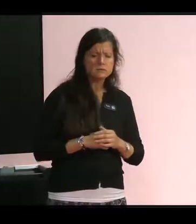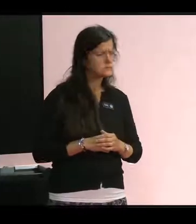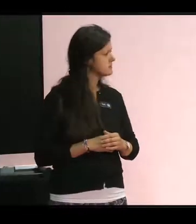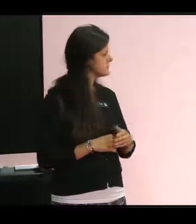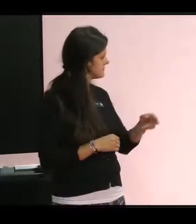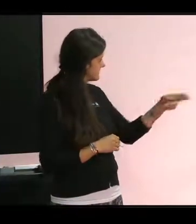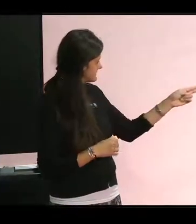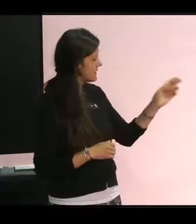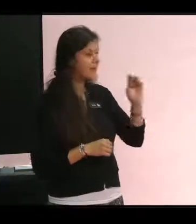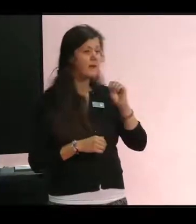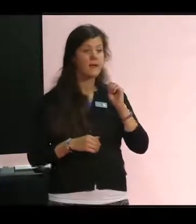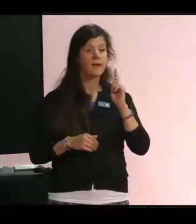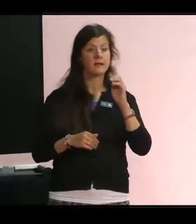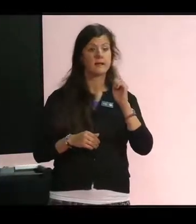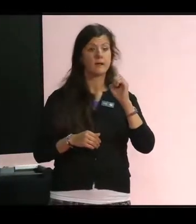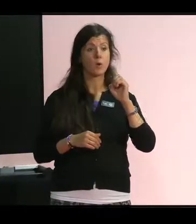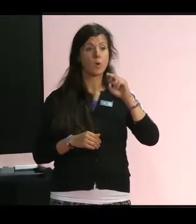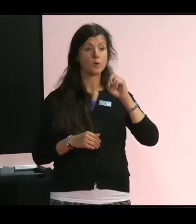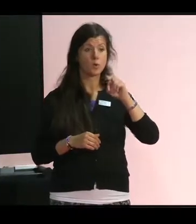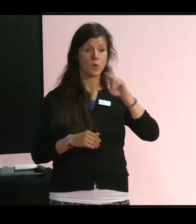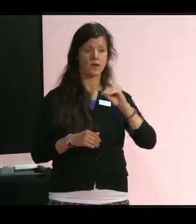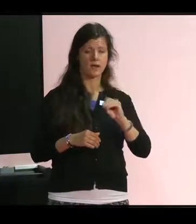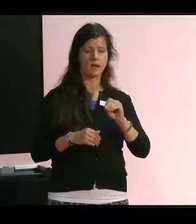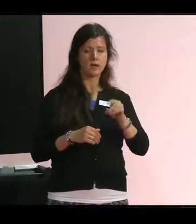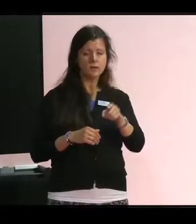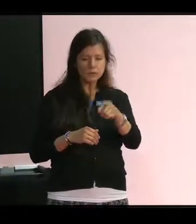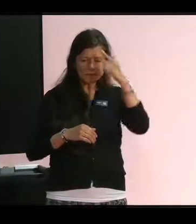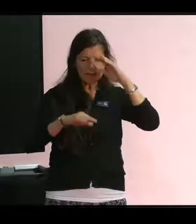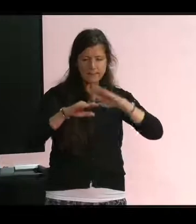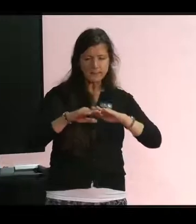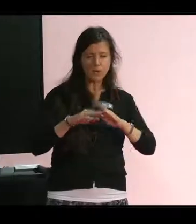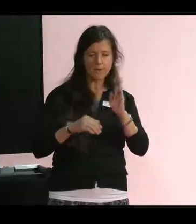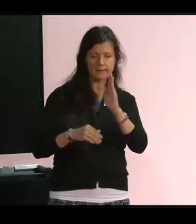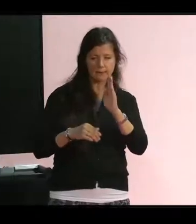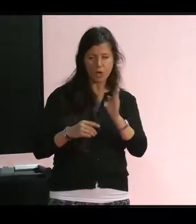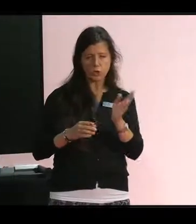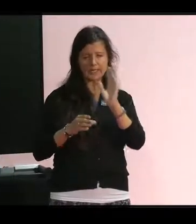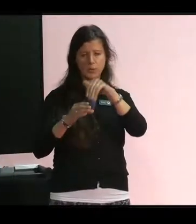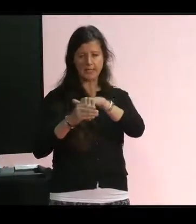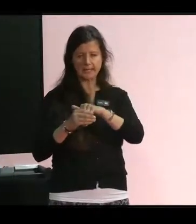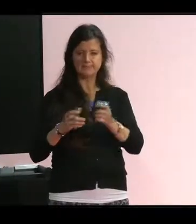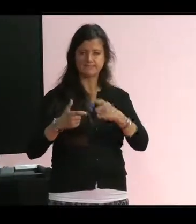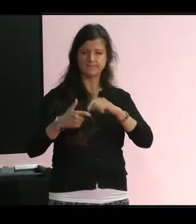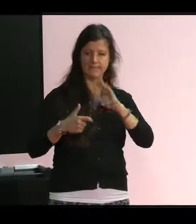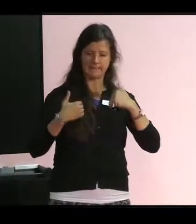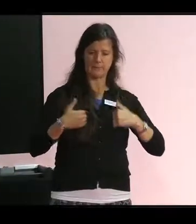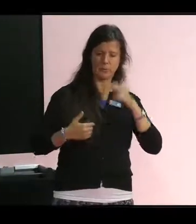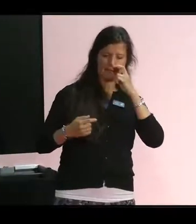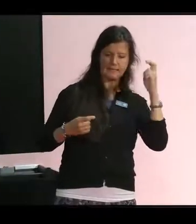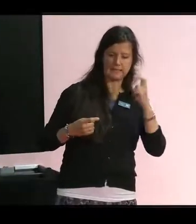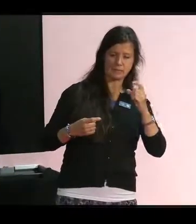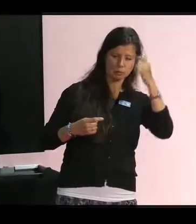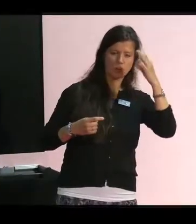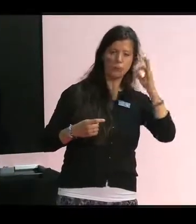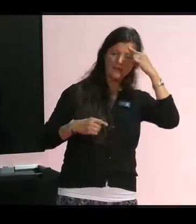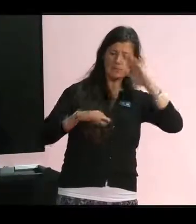Eleonora, hur ser du på liksom klimatet, inkludering ur ditt personliga perspektiv men också från organisationens? Ja,